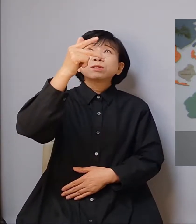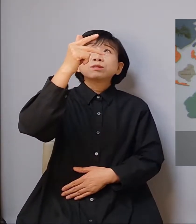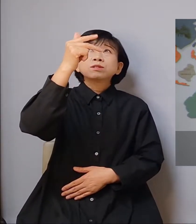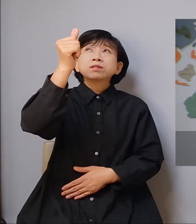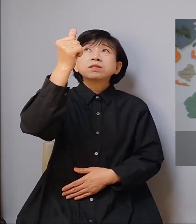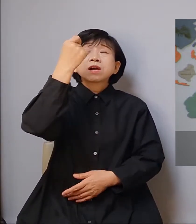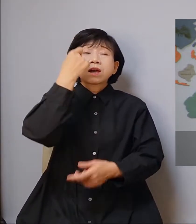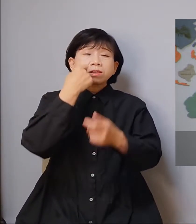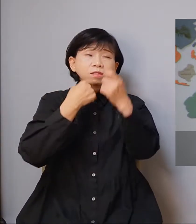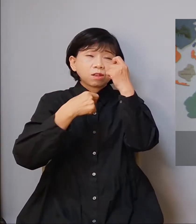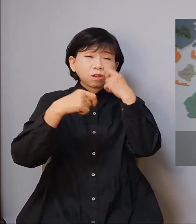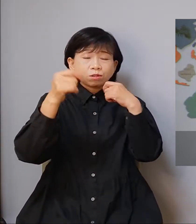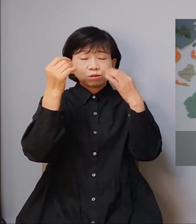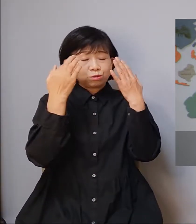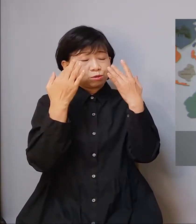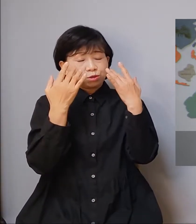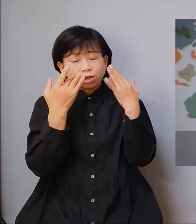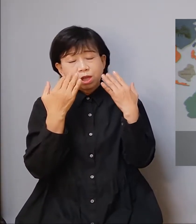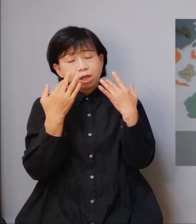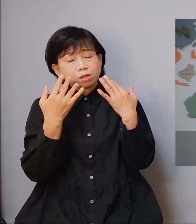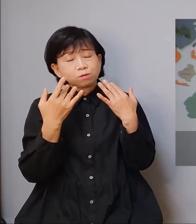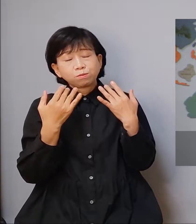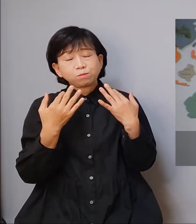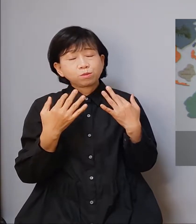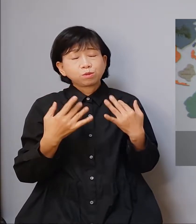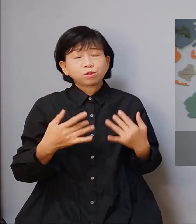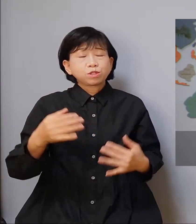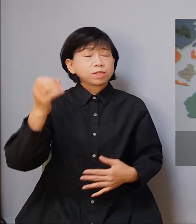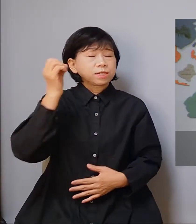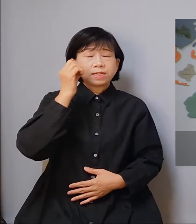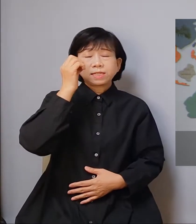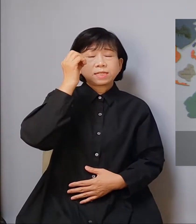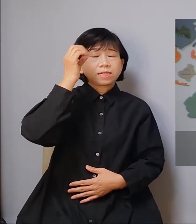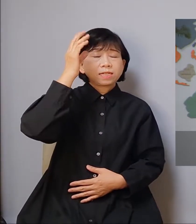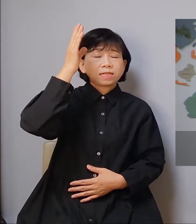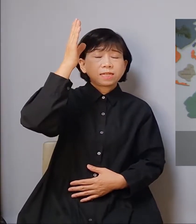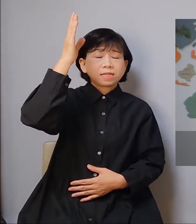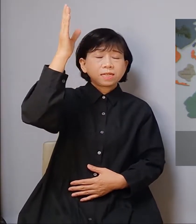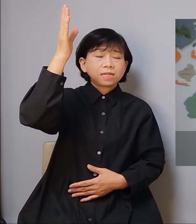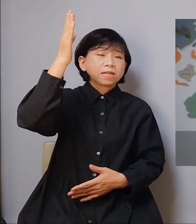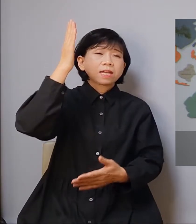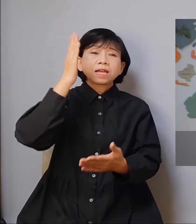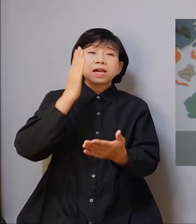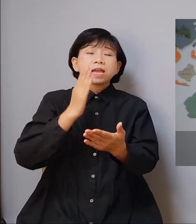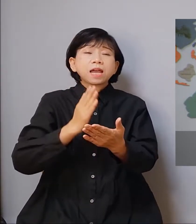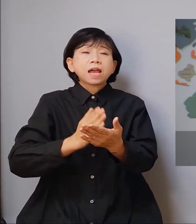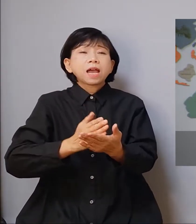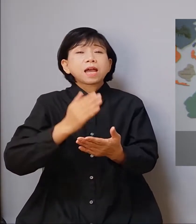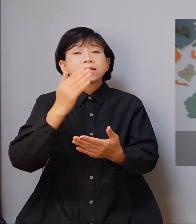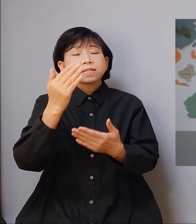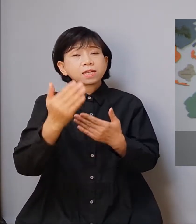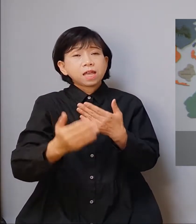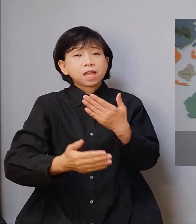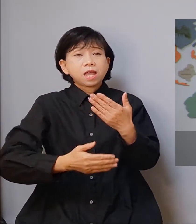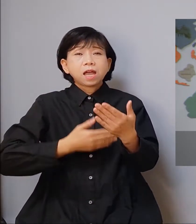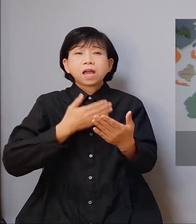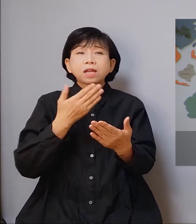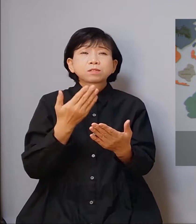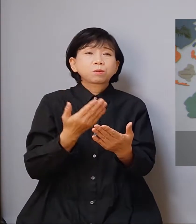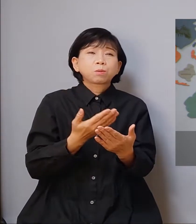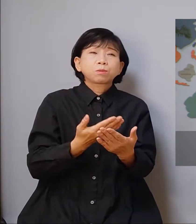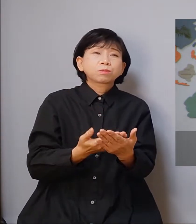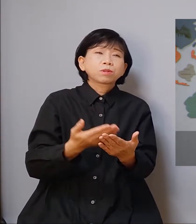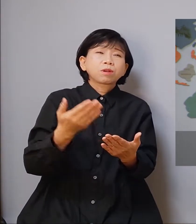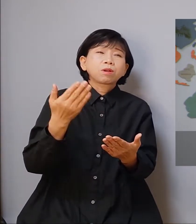위해 흘렸던 주의 눈물 잊지.